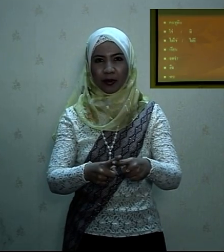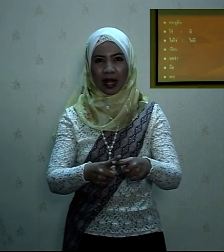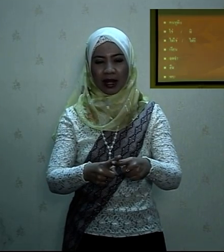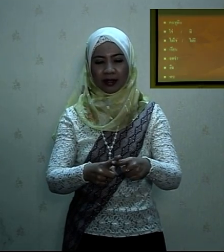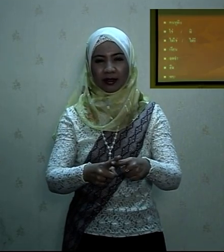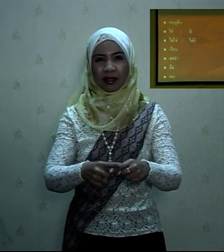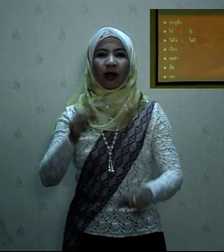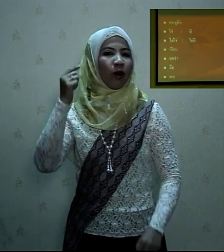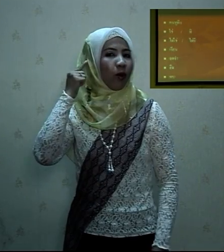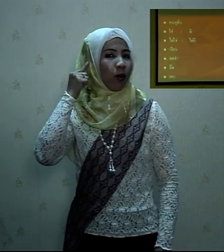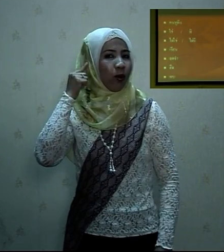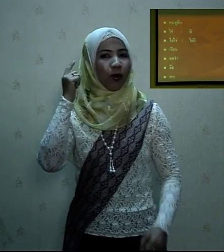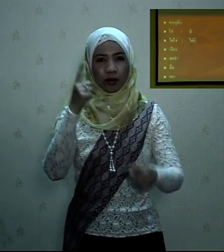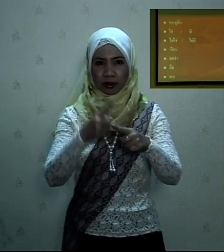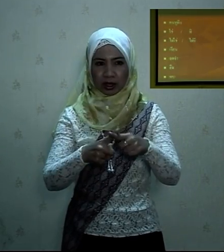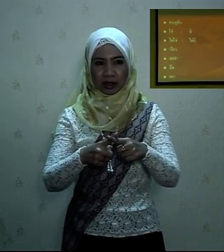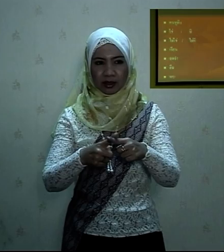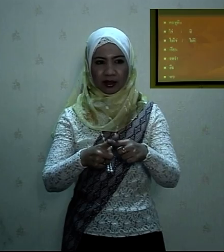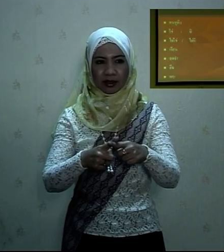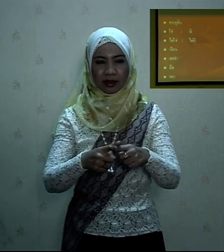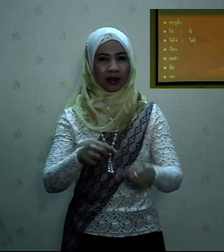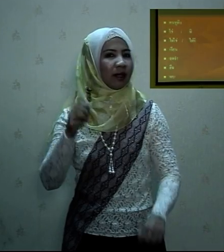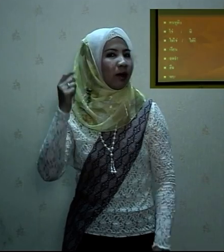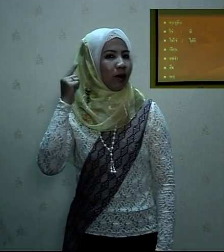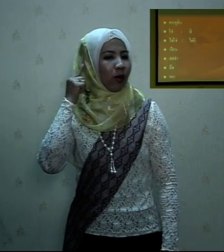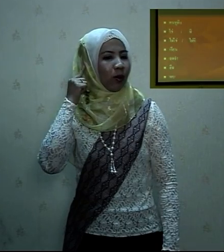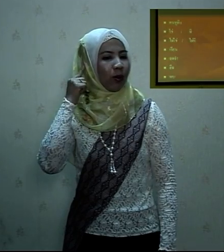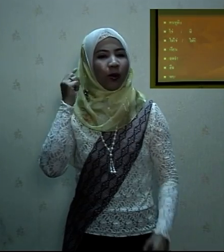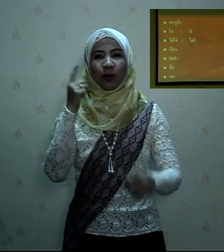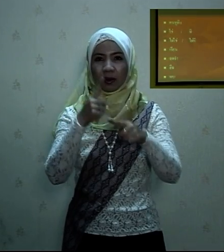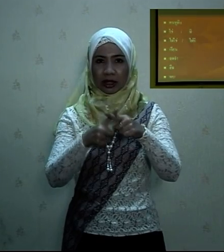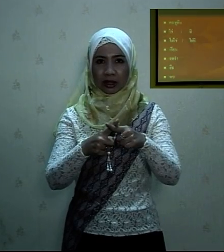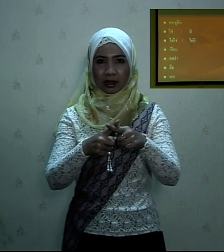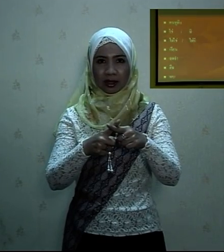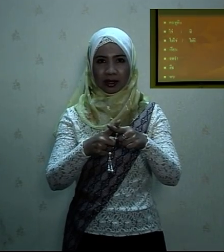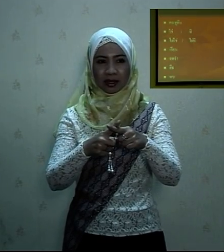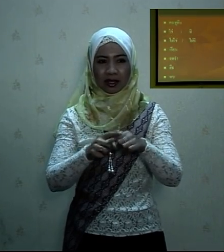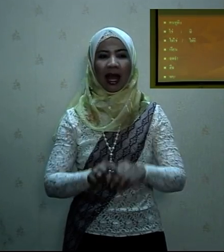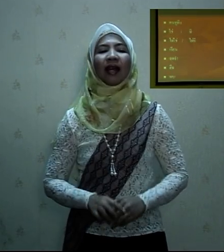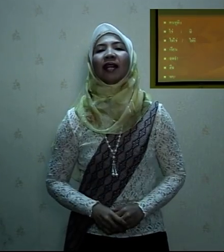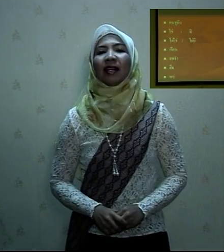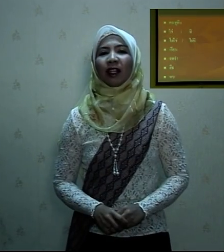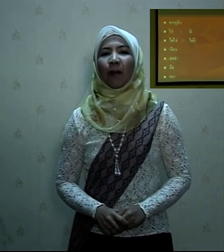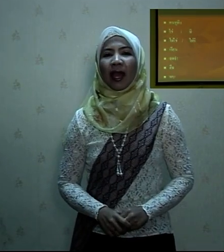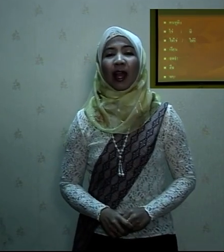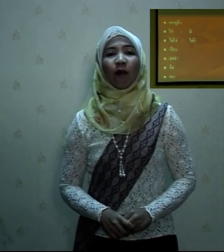คะหูตึงหูตึงค่ะต่อไปคำว่าใ